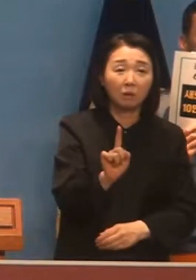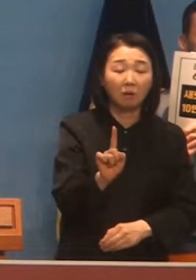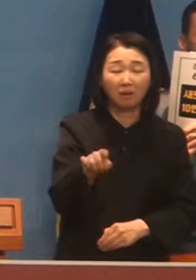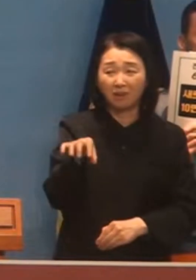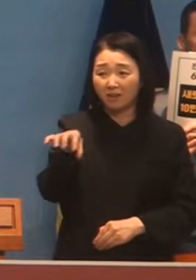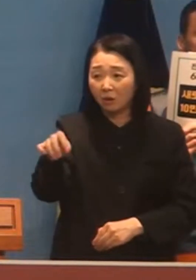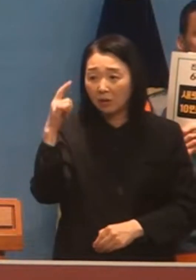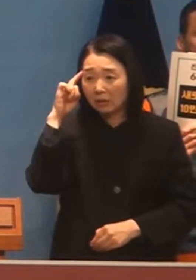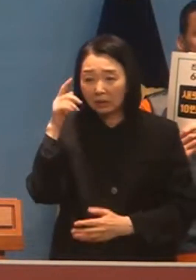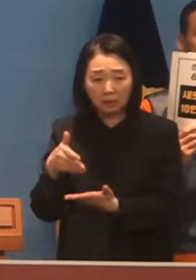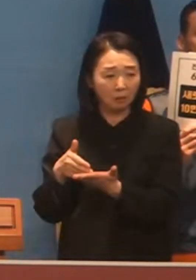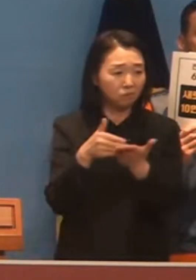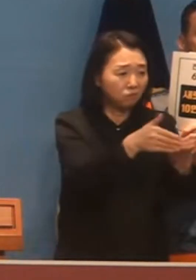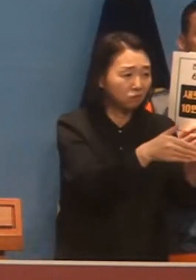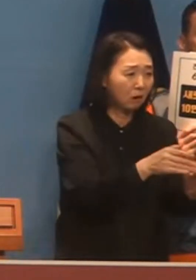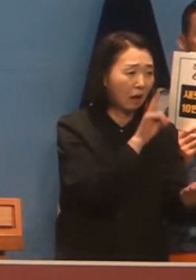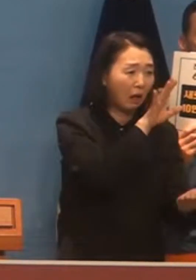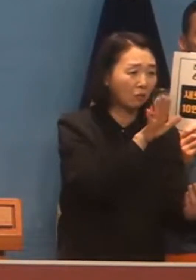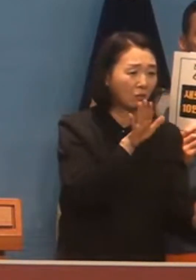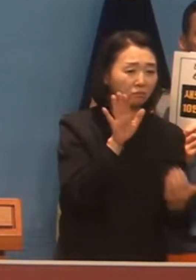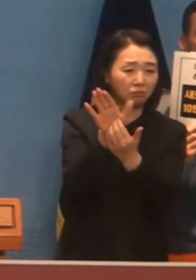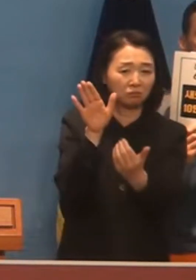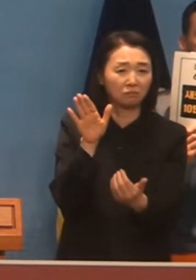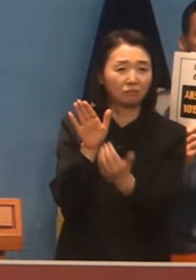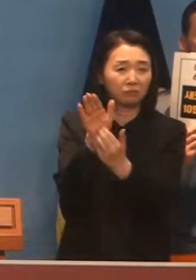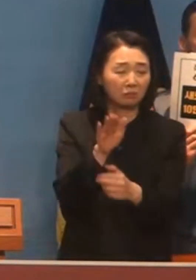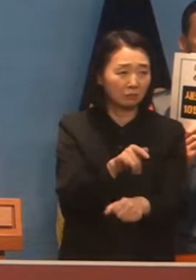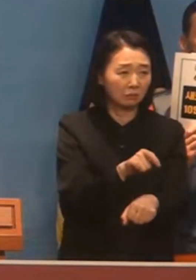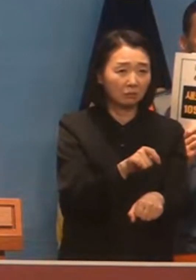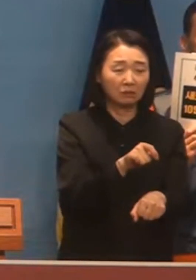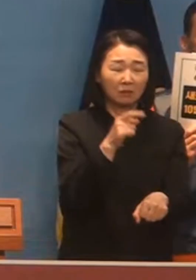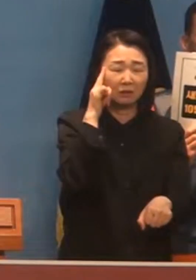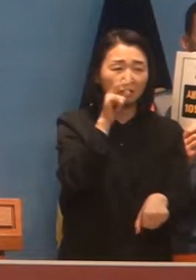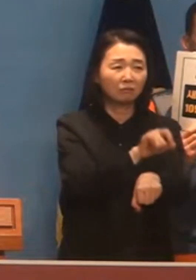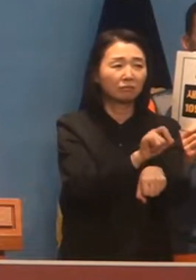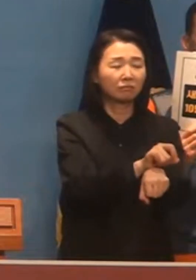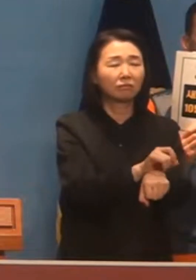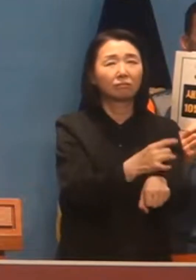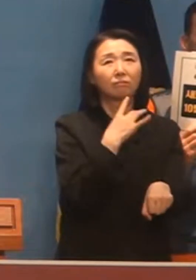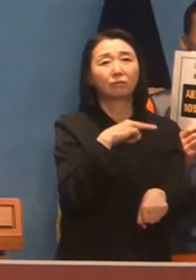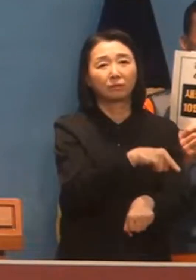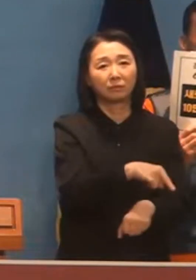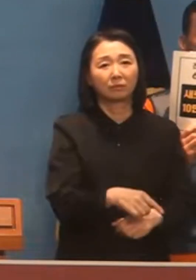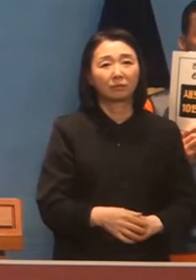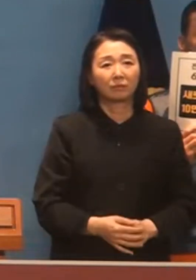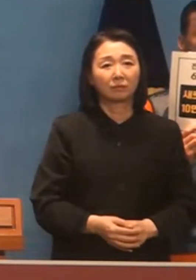의견이 반영되지 않은 보여주기식 탁상행정이 갈수록 많아지고 있습니다.